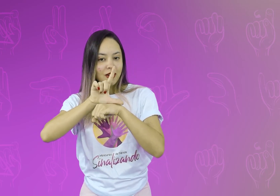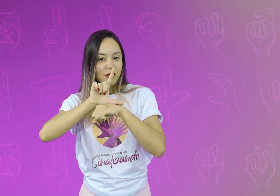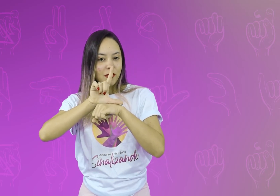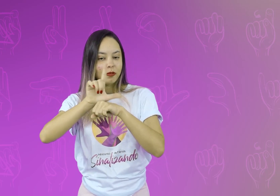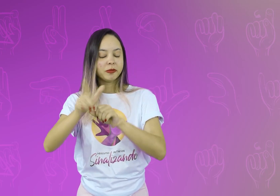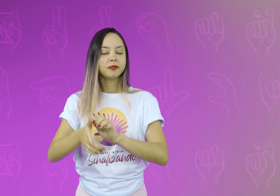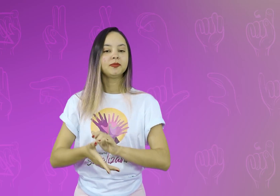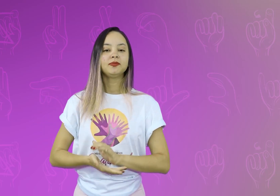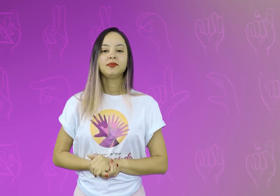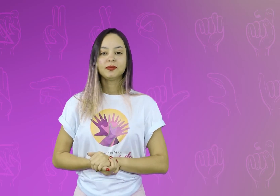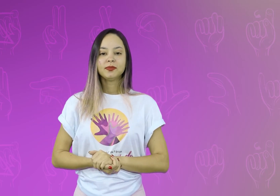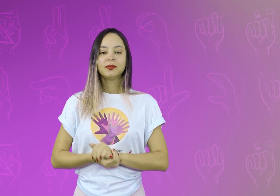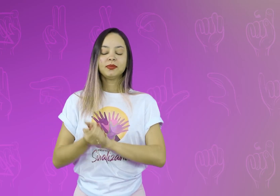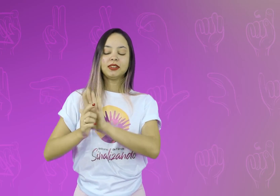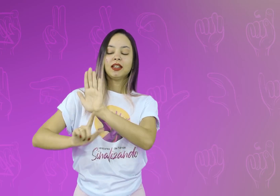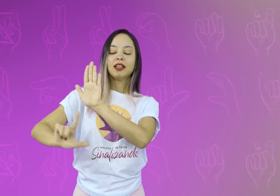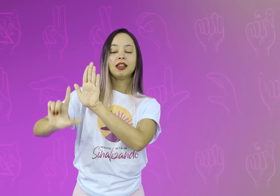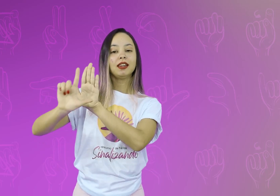legislação,